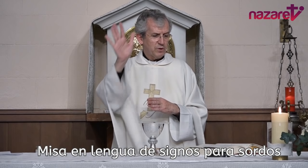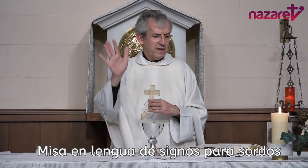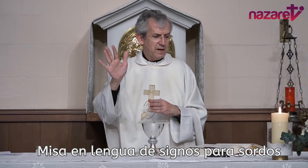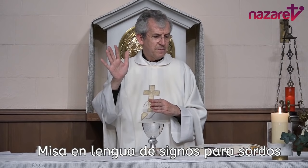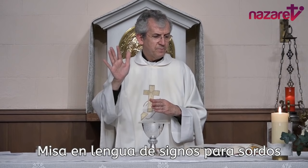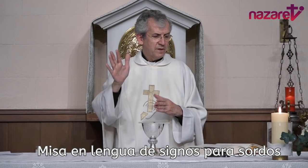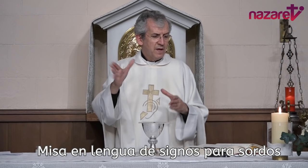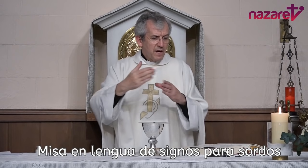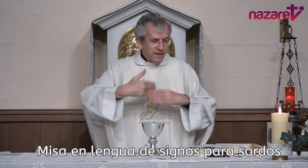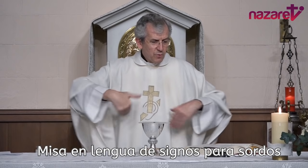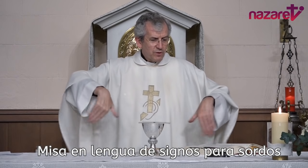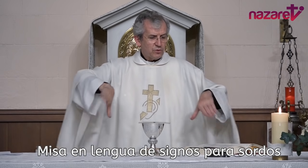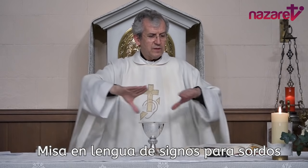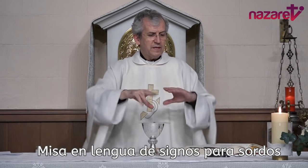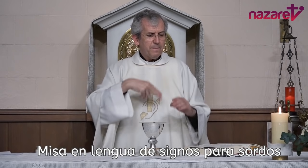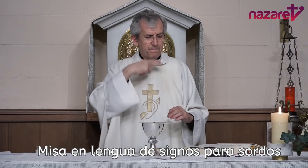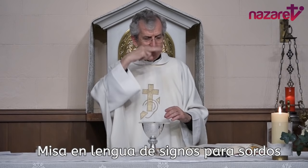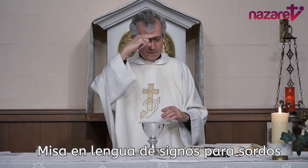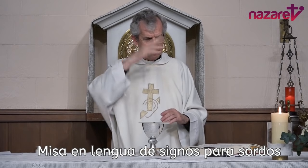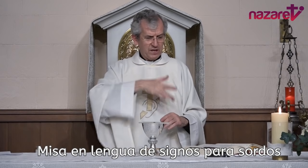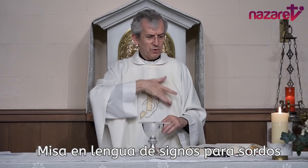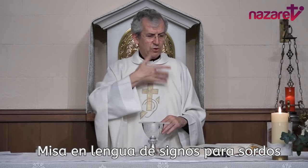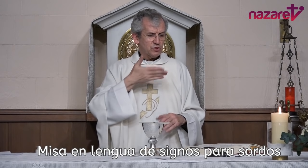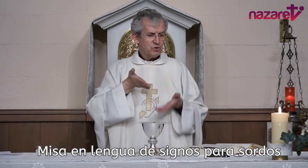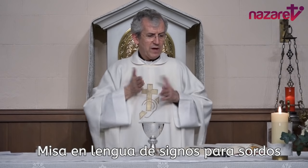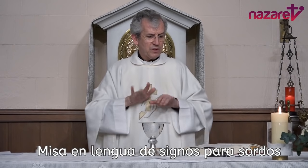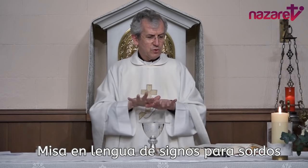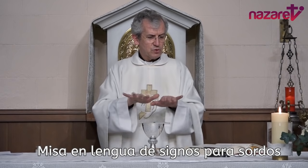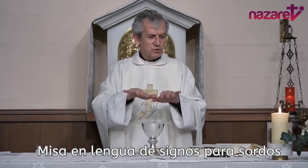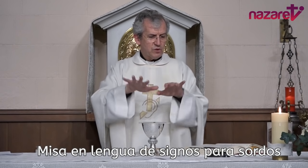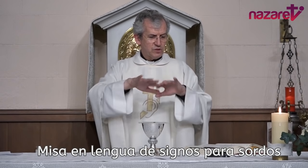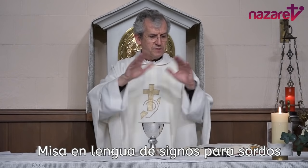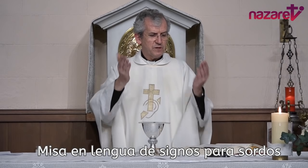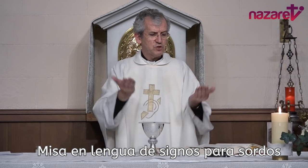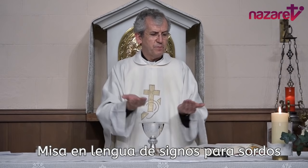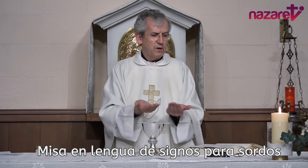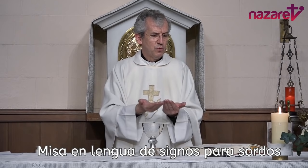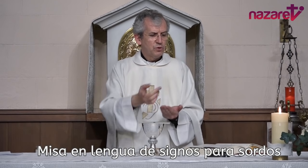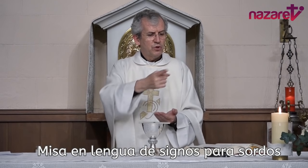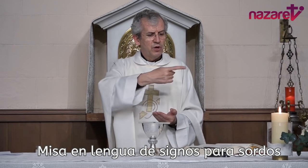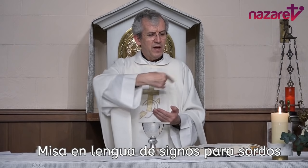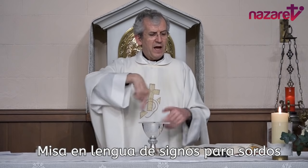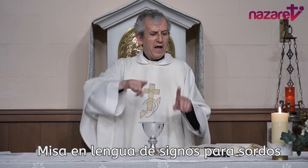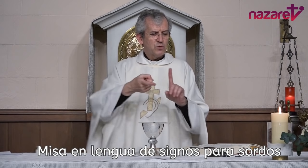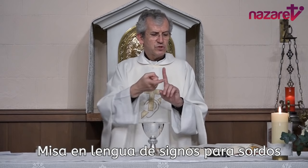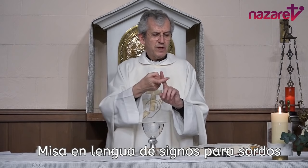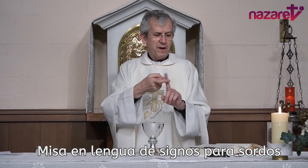inmortal, reúne en torno a ti, Padre misericordioso, a todos tus hijos dispersos por el mundo, a nuestros